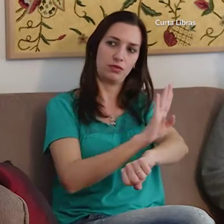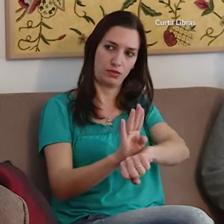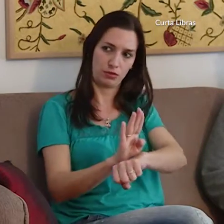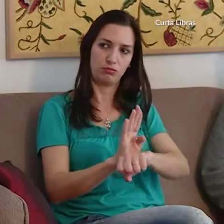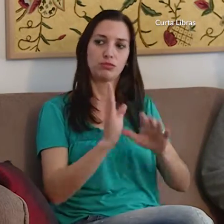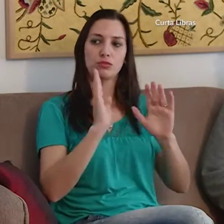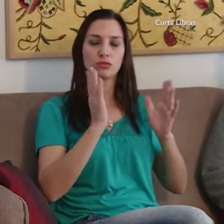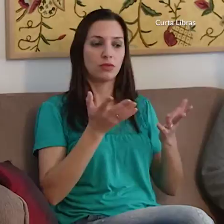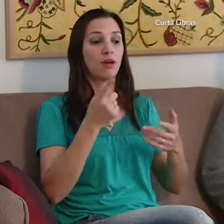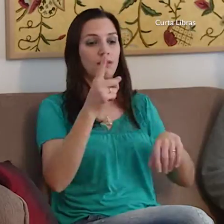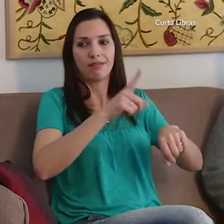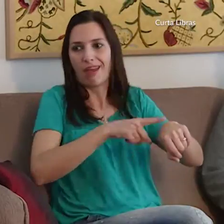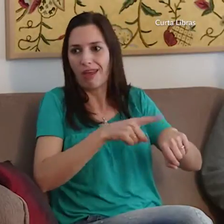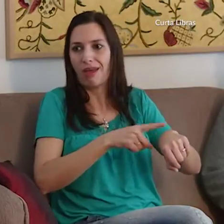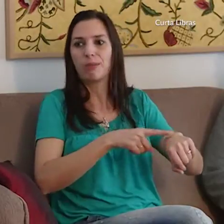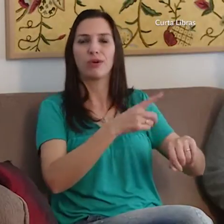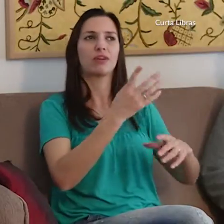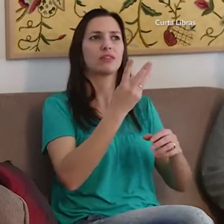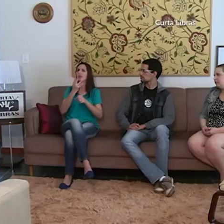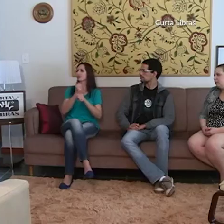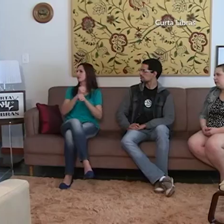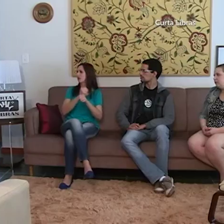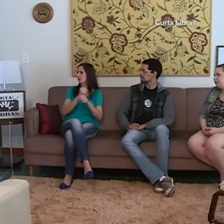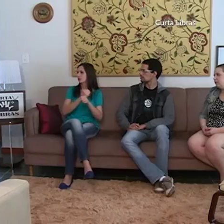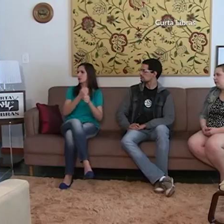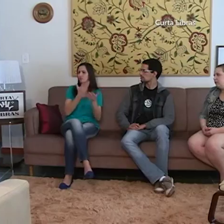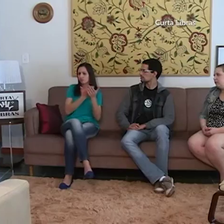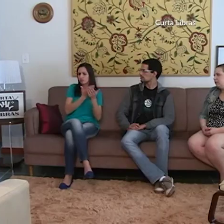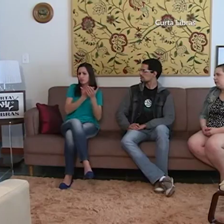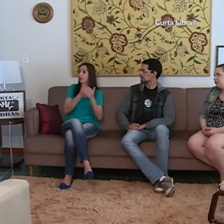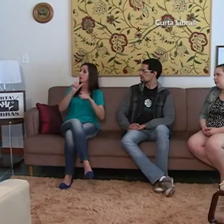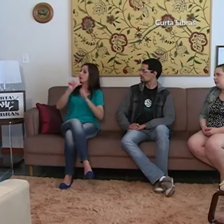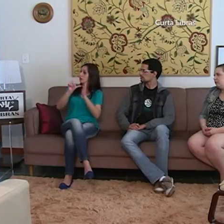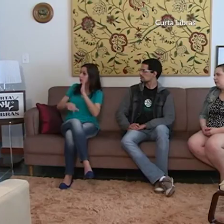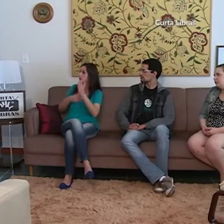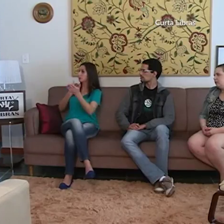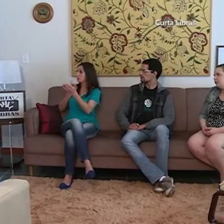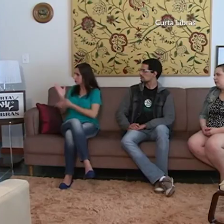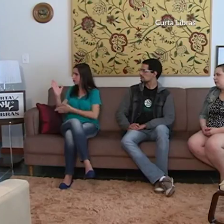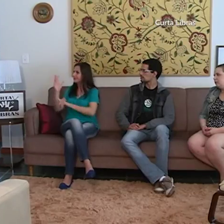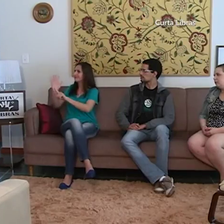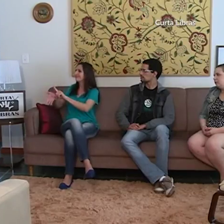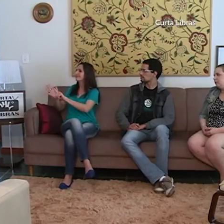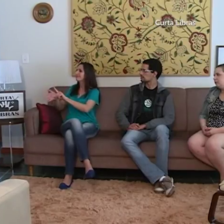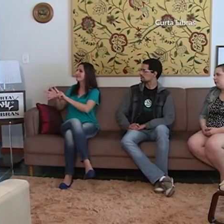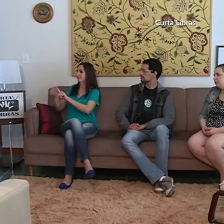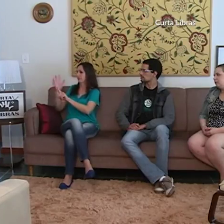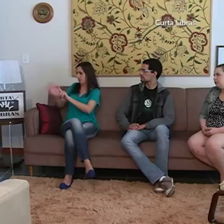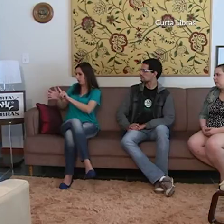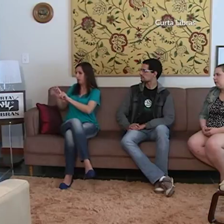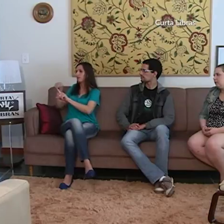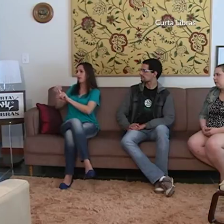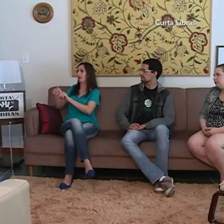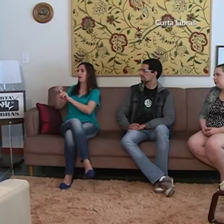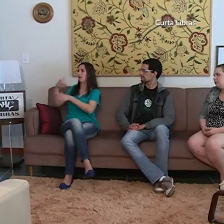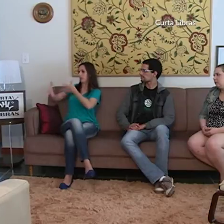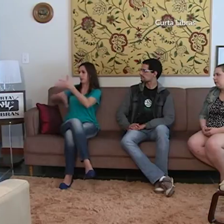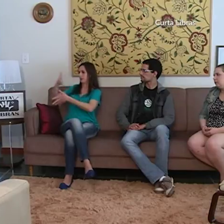3 anos e depois fui aprovada em outro vestibular para o curso de Letras Libras, que é um curso que estuda especificamente a